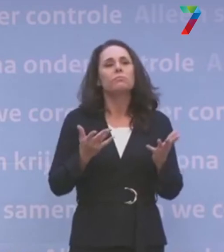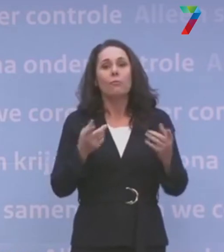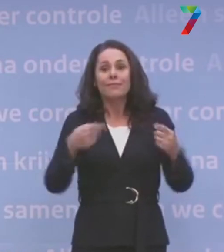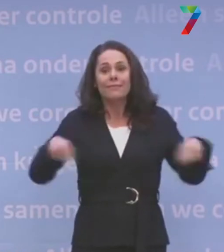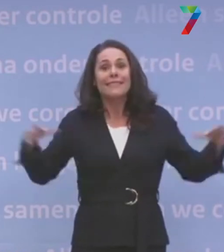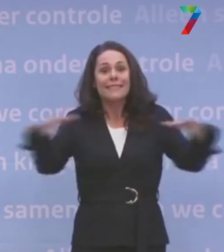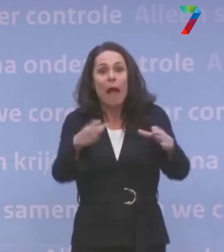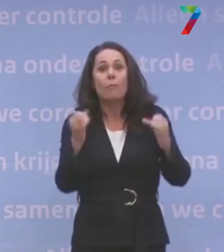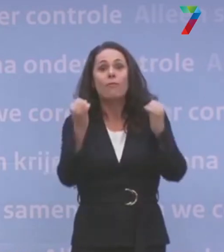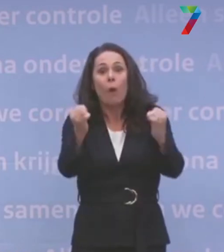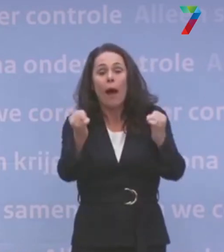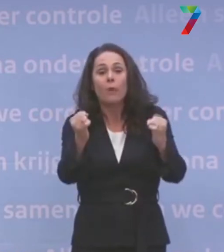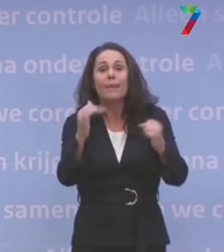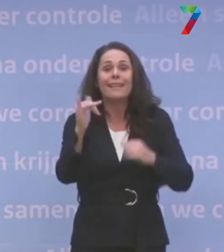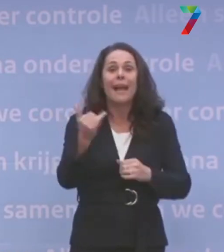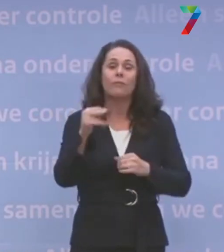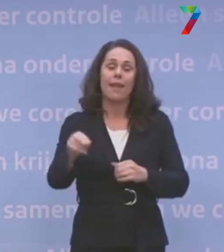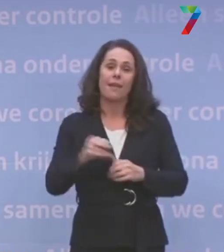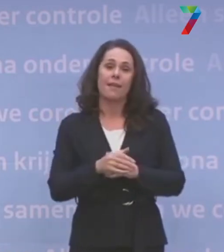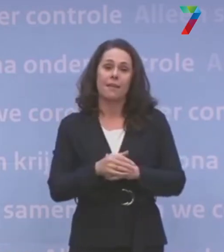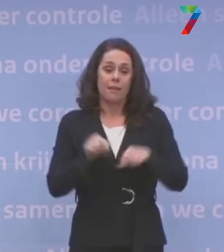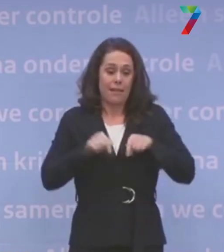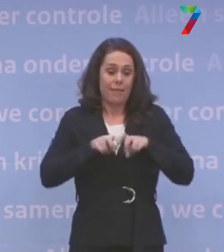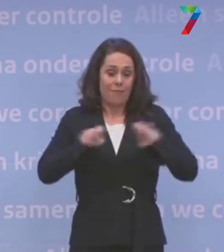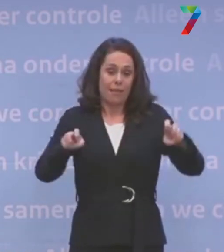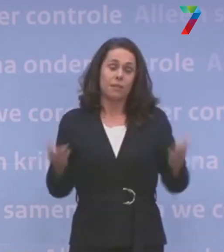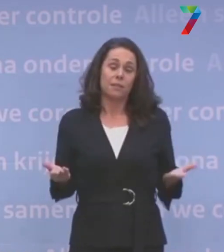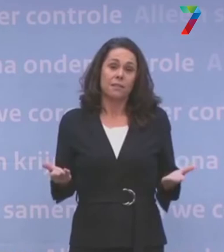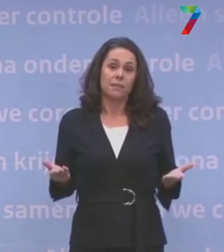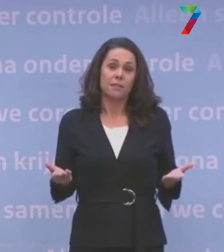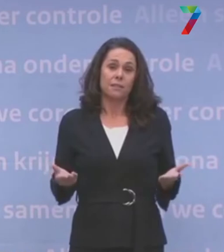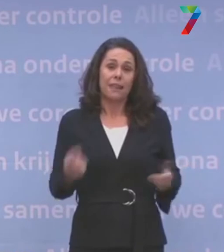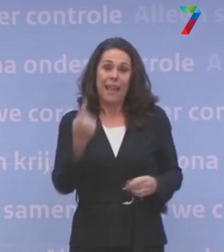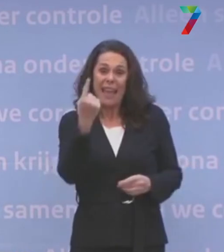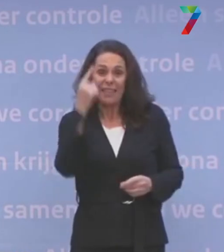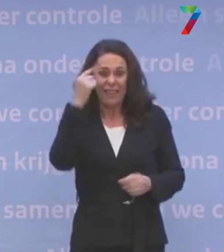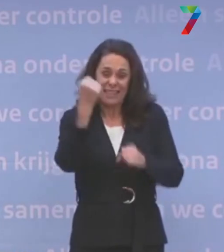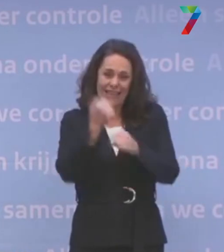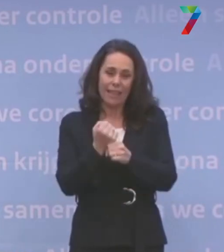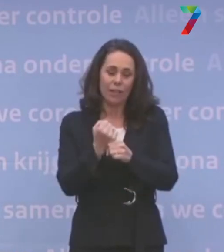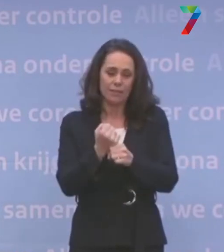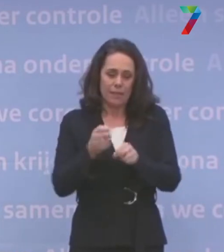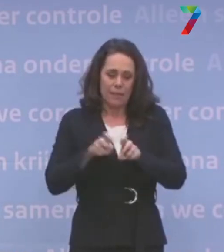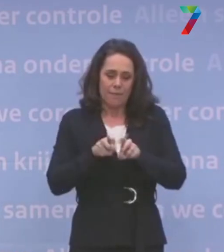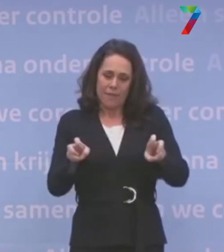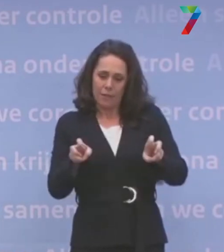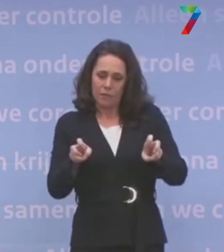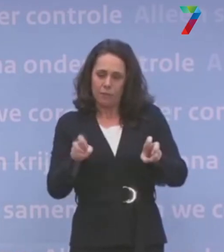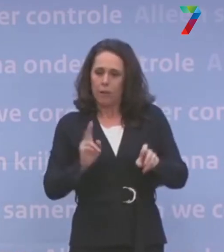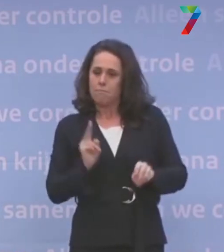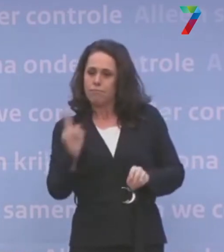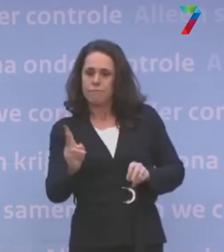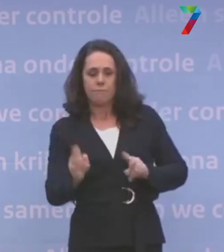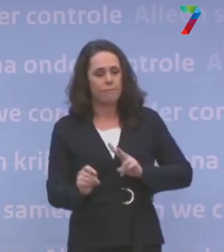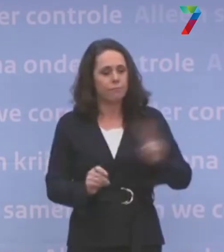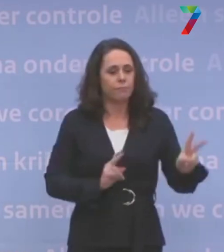volhouden. Uiteindelijk is dit een virus. En het enige wat we zeker weten is dat dat virus kan overspringen op iemand anders.